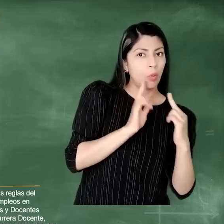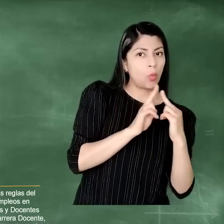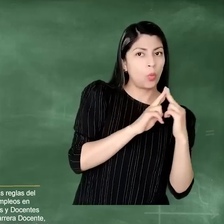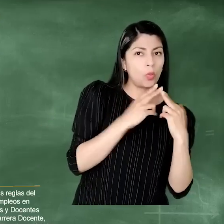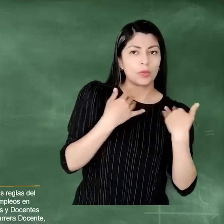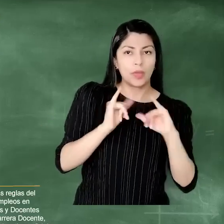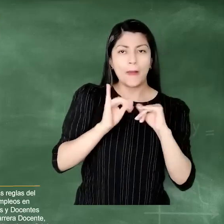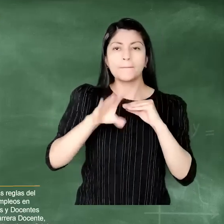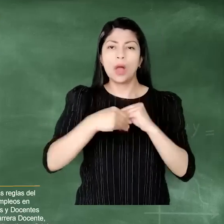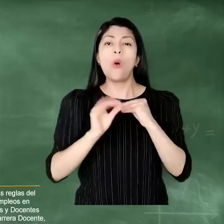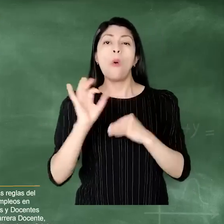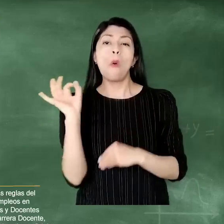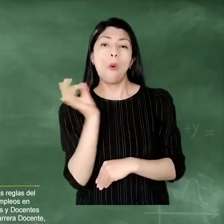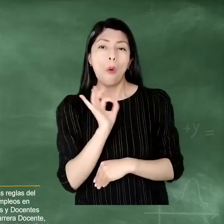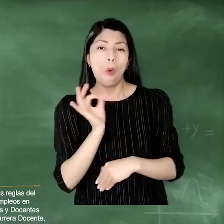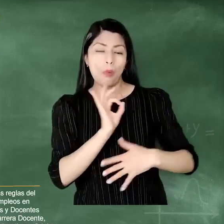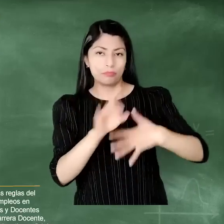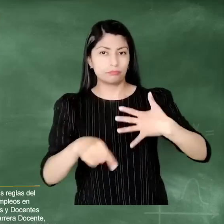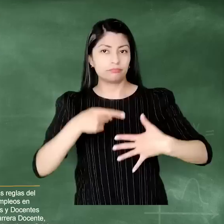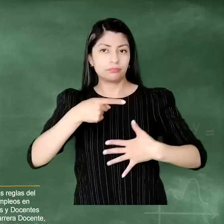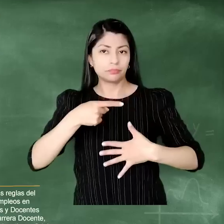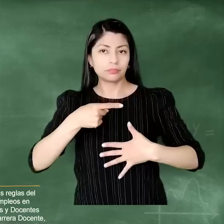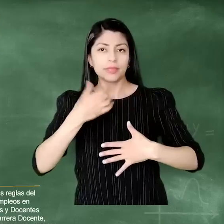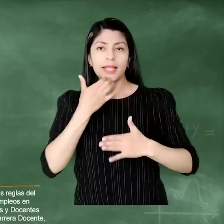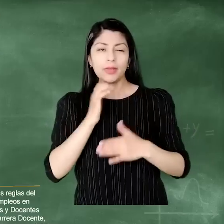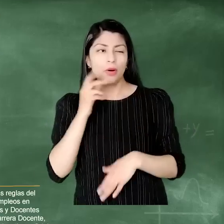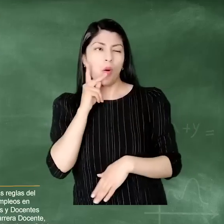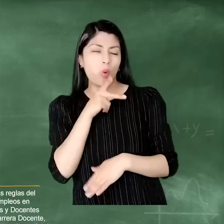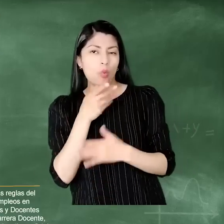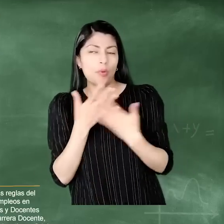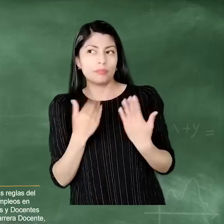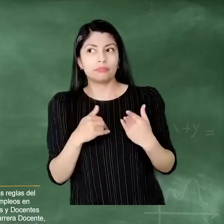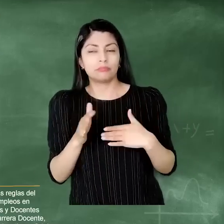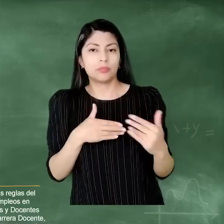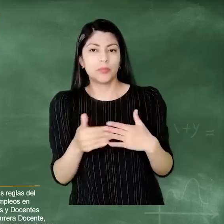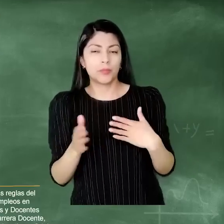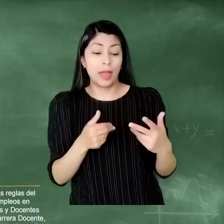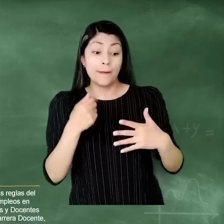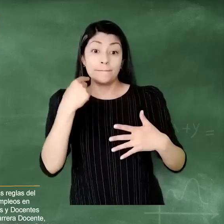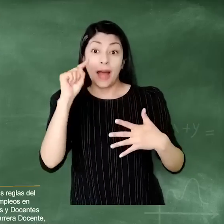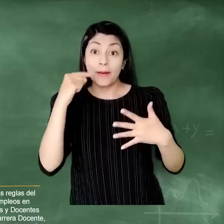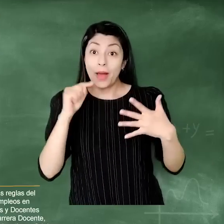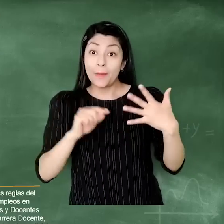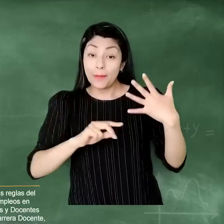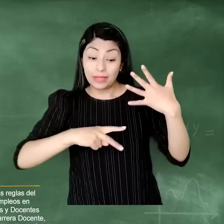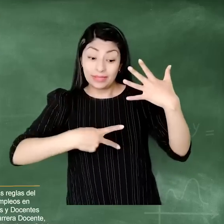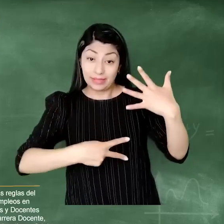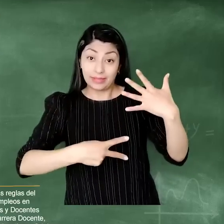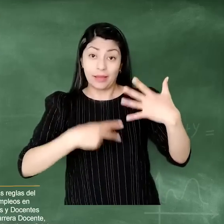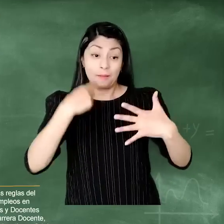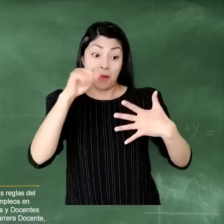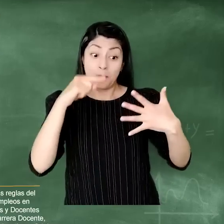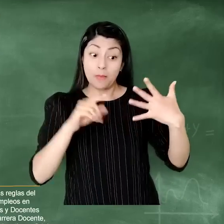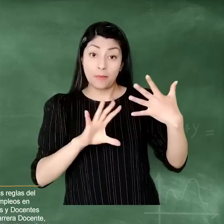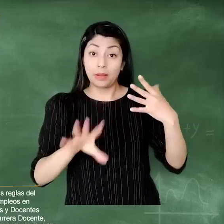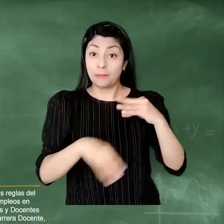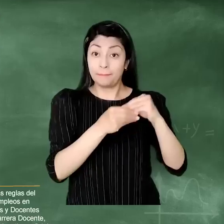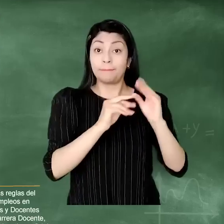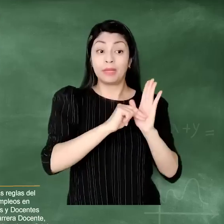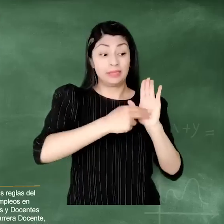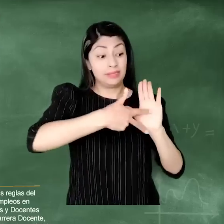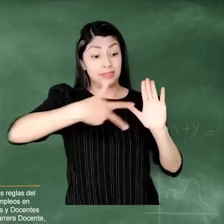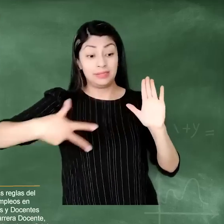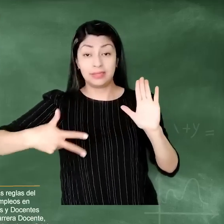Haber realizado acciones para cometer fraude en el concurso. 7. Por las demás causales contenidas